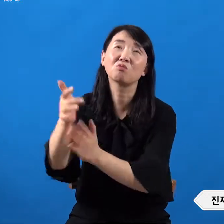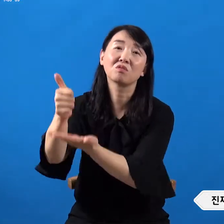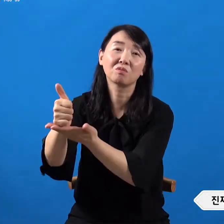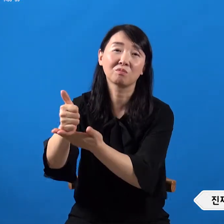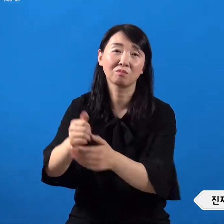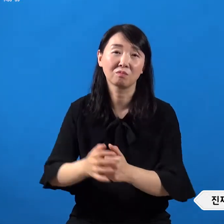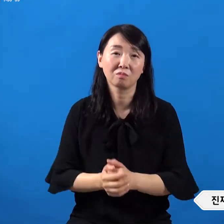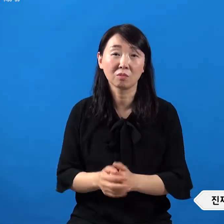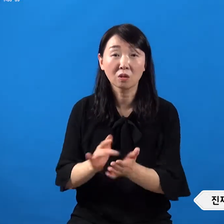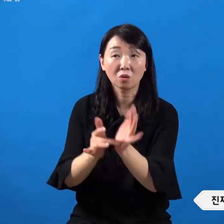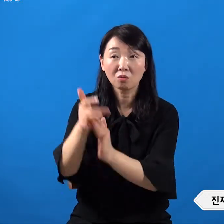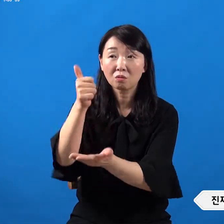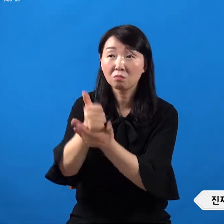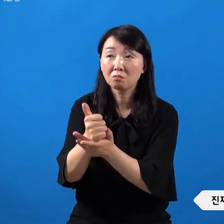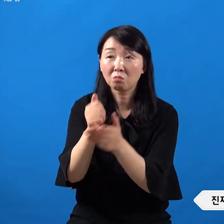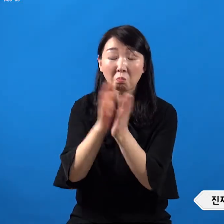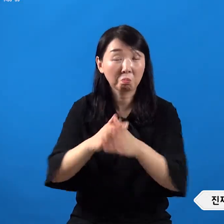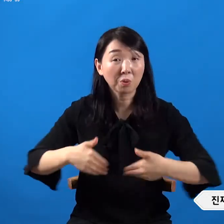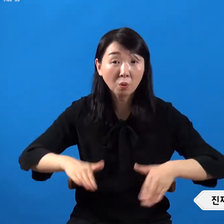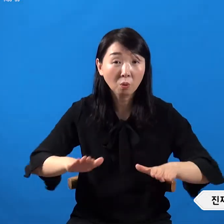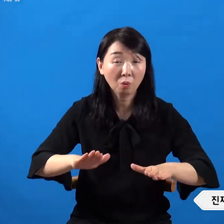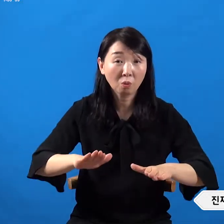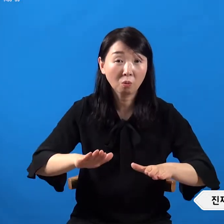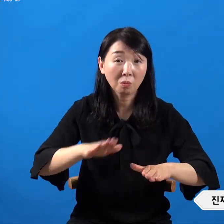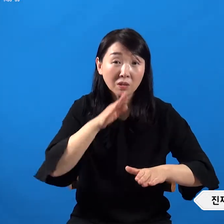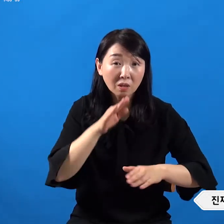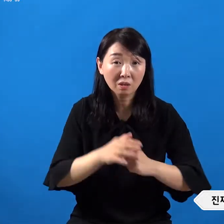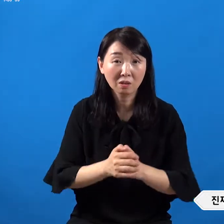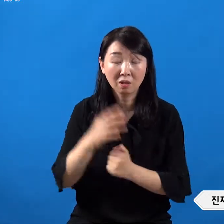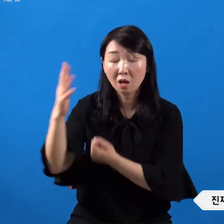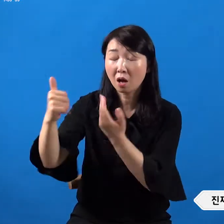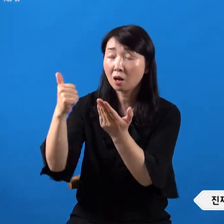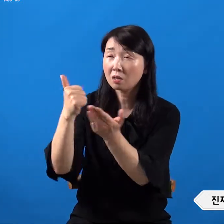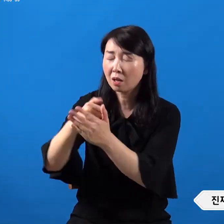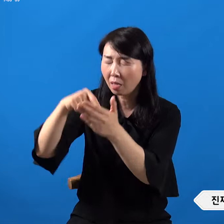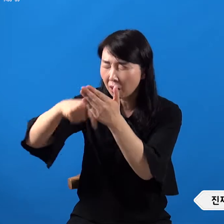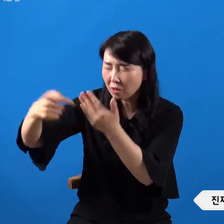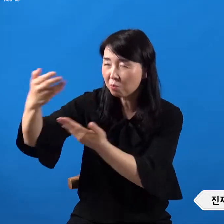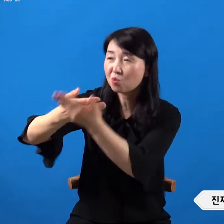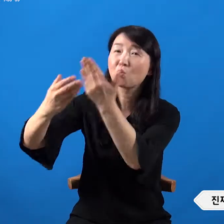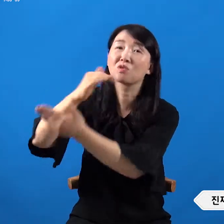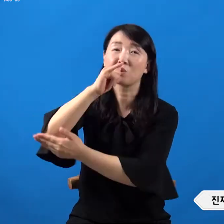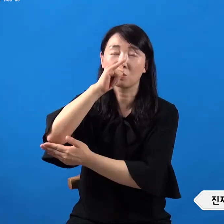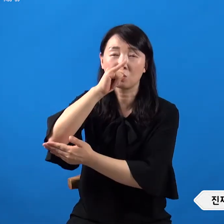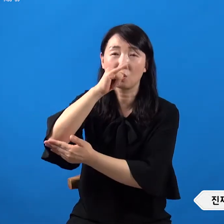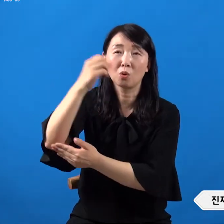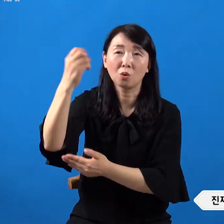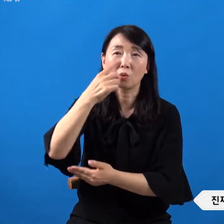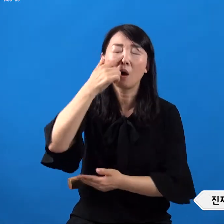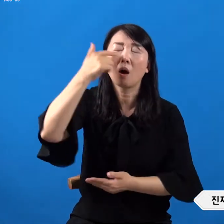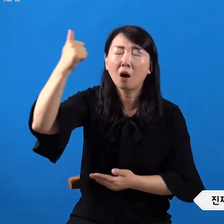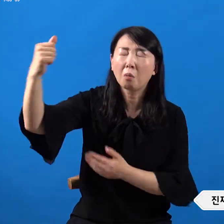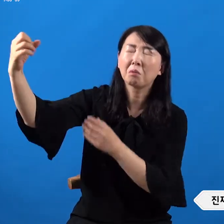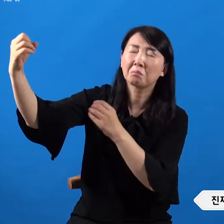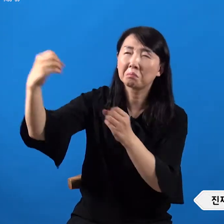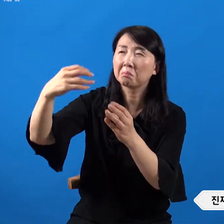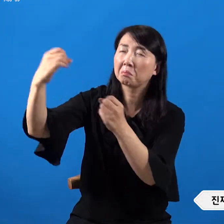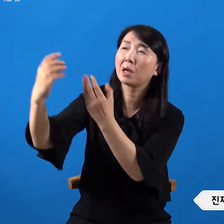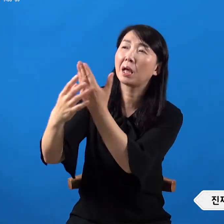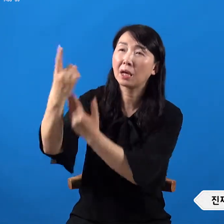예수님일 것입니다. 예수님은 기도할 필요가 없는 분이셨습니다. 하나님과 깊은 교제 가운데 있었습니다. 아버지와